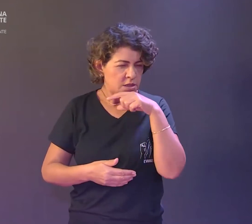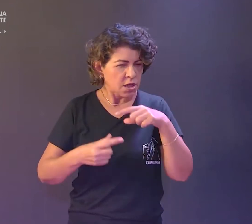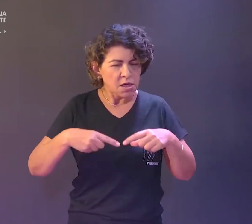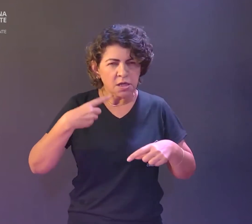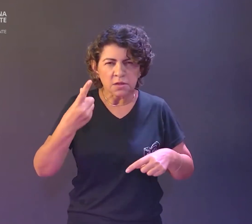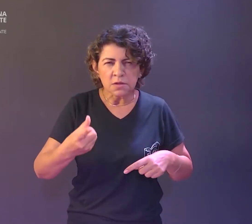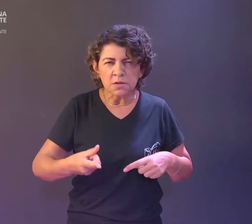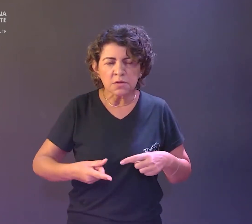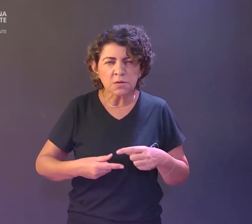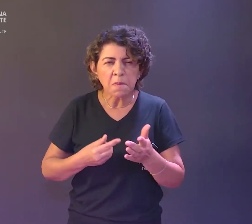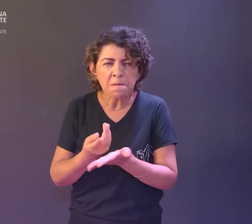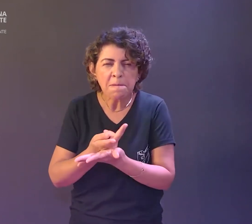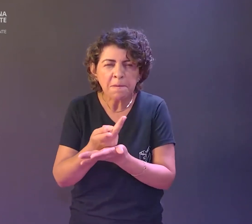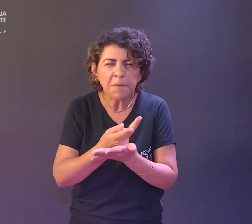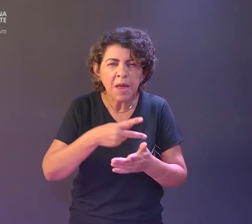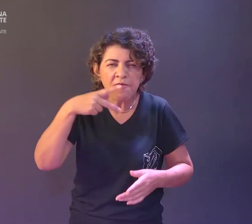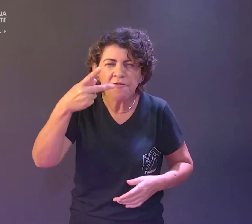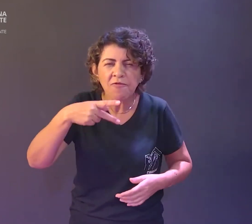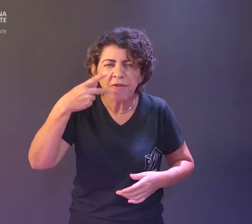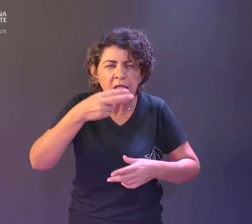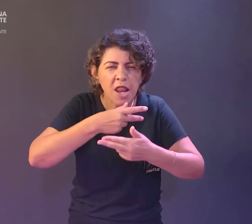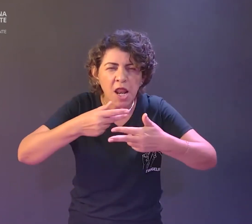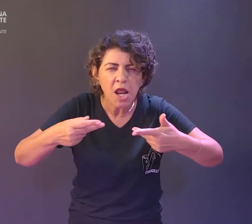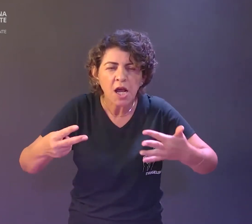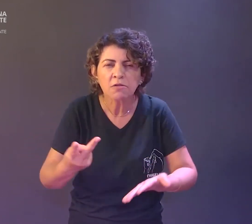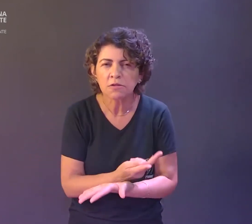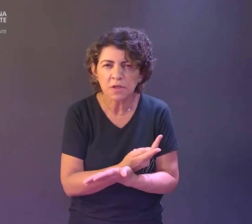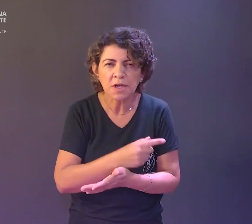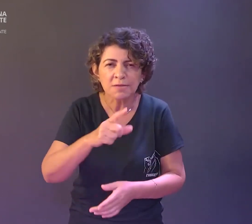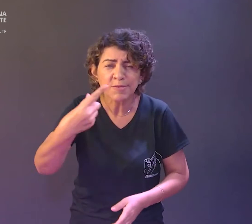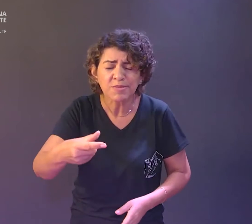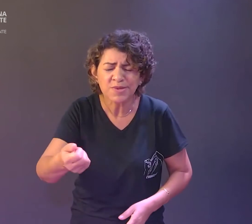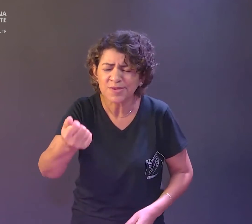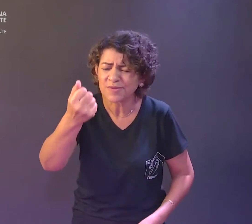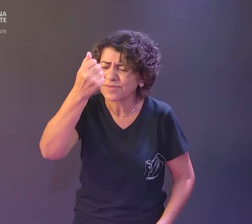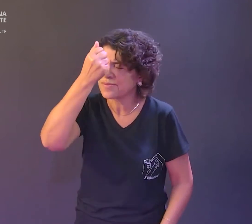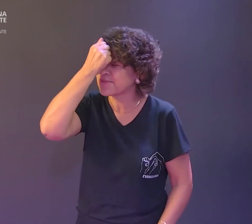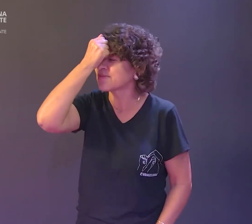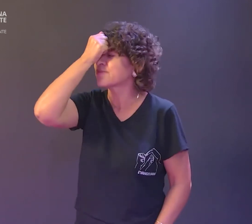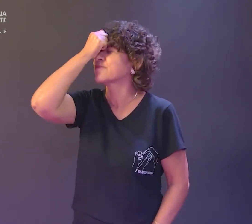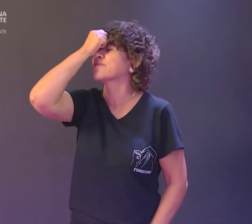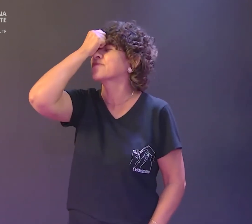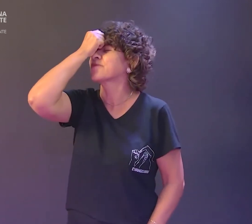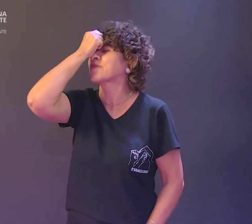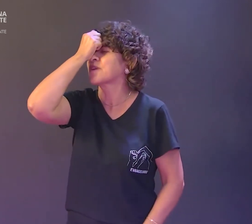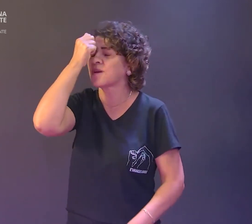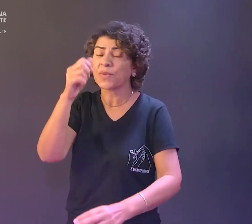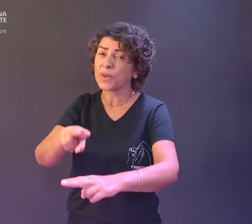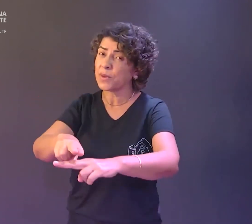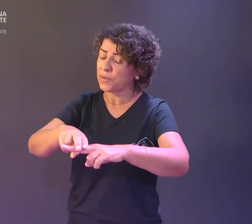fazer coisas que depois nos arrependemos. Por isso, é importante entender